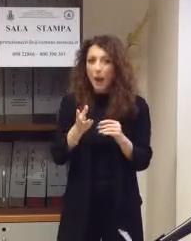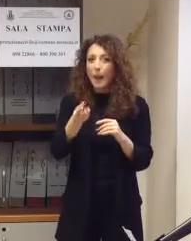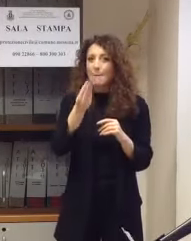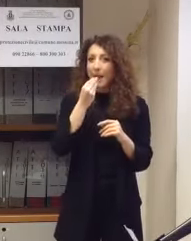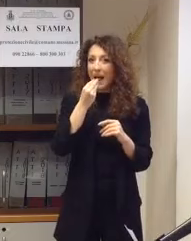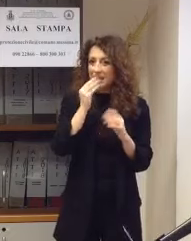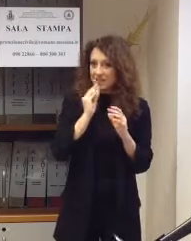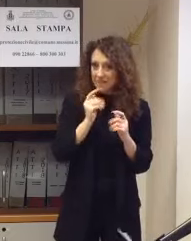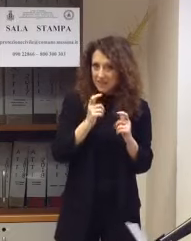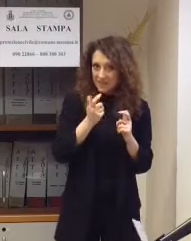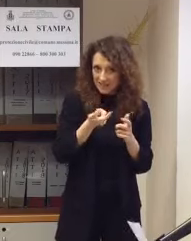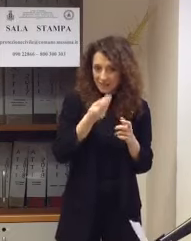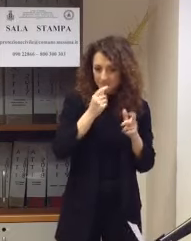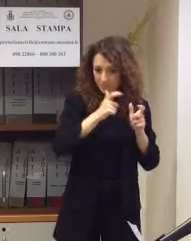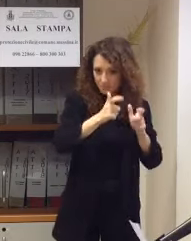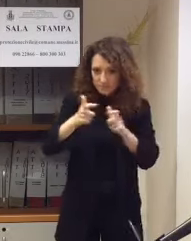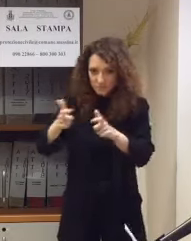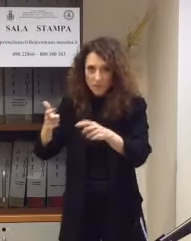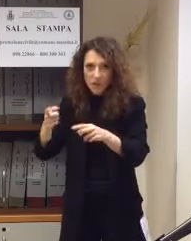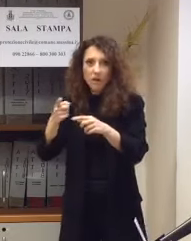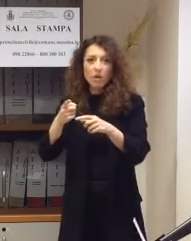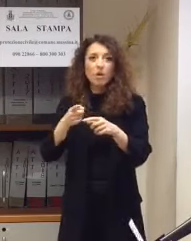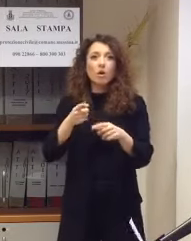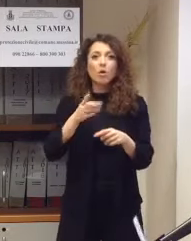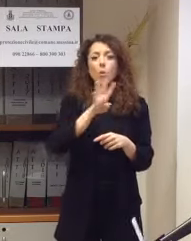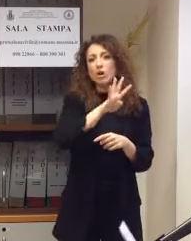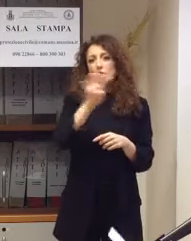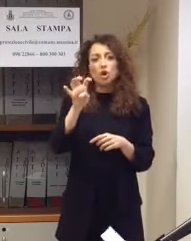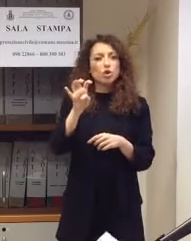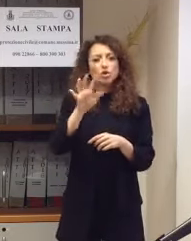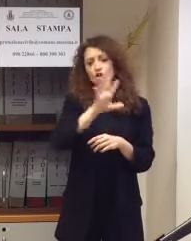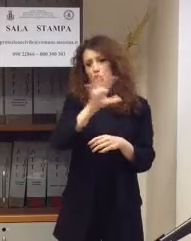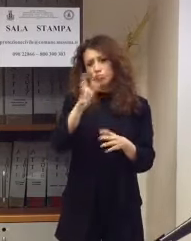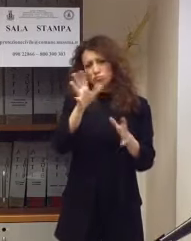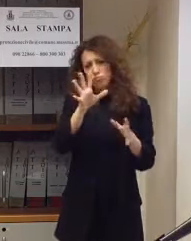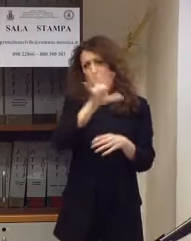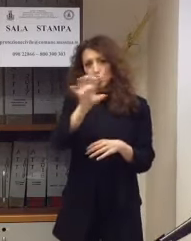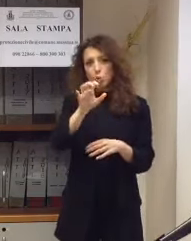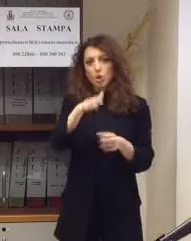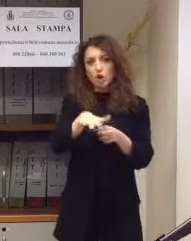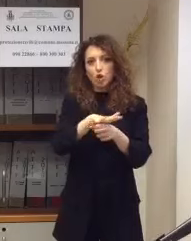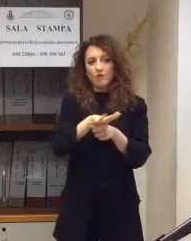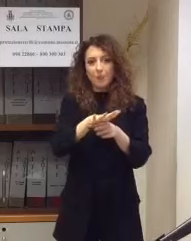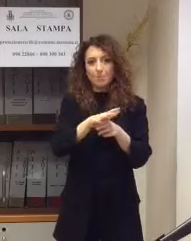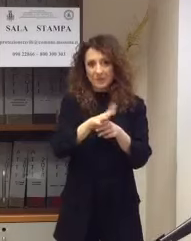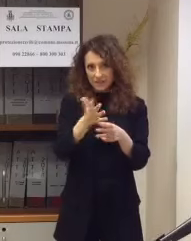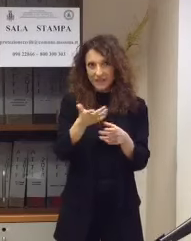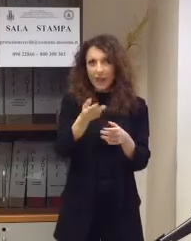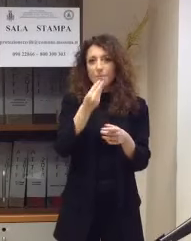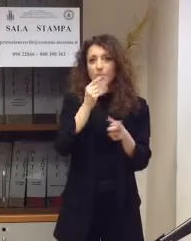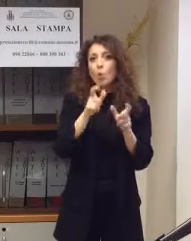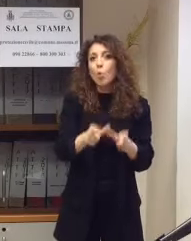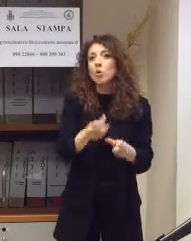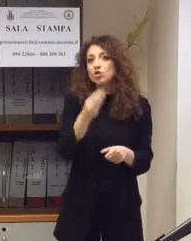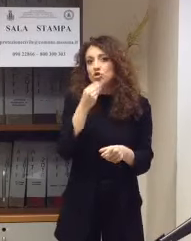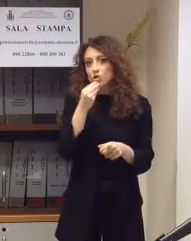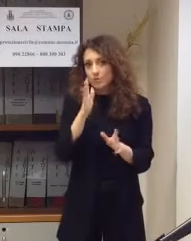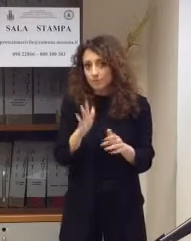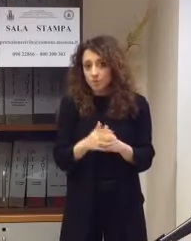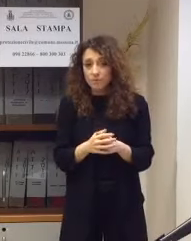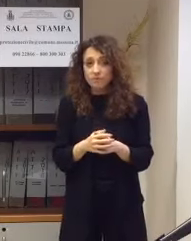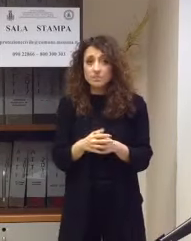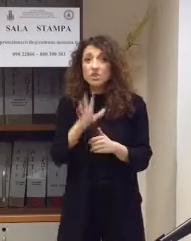sono. Ecco, e buste, sono quindi 499, 500 famiglie oggi sono state. 500 famiglie che